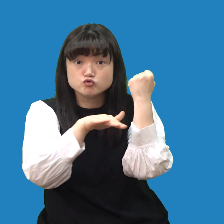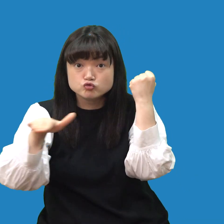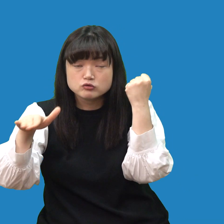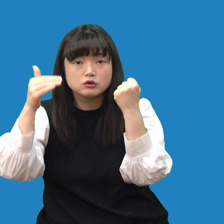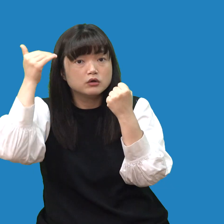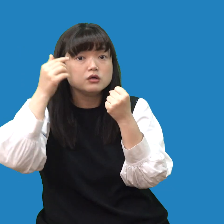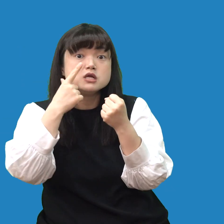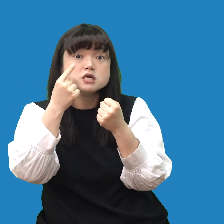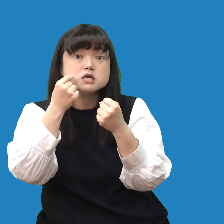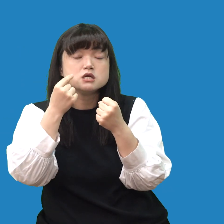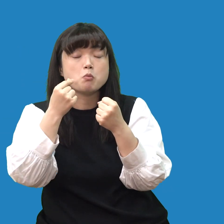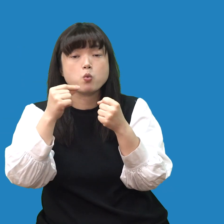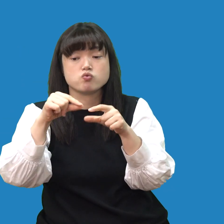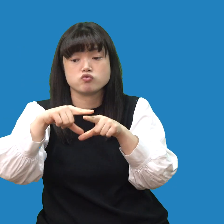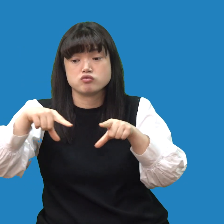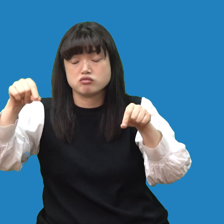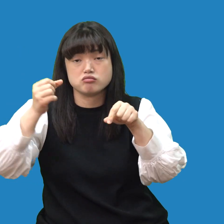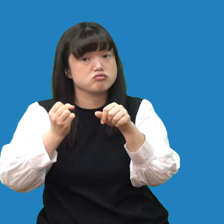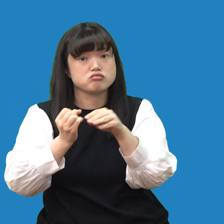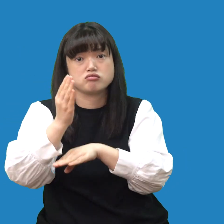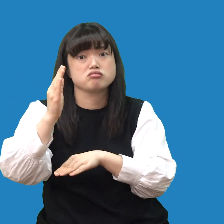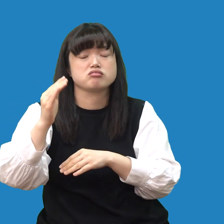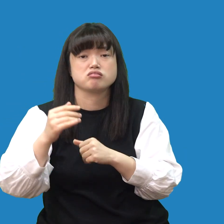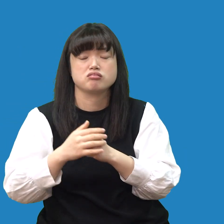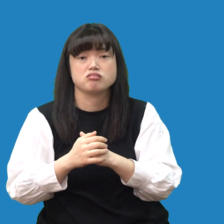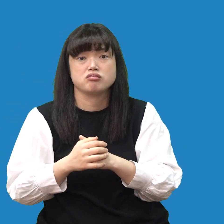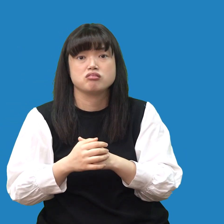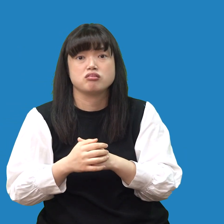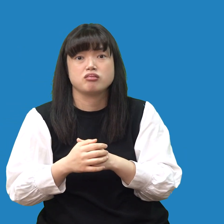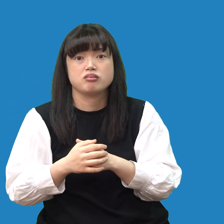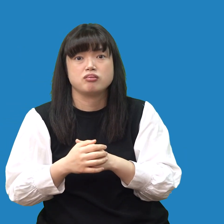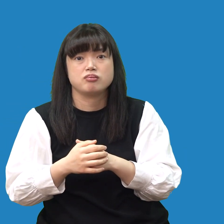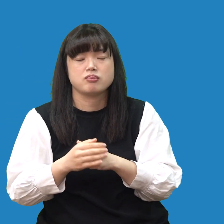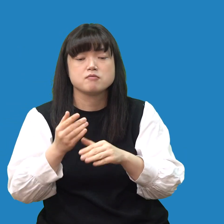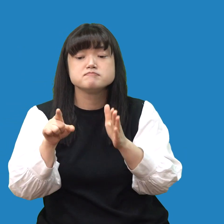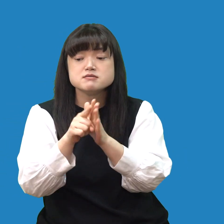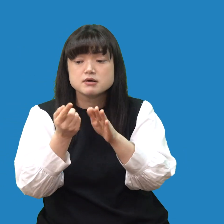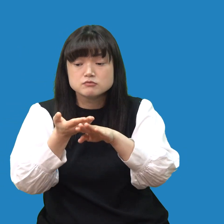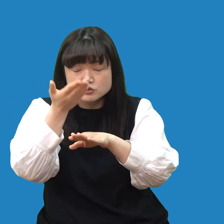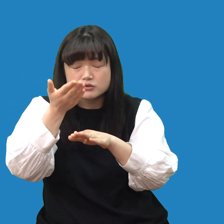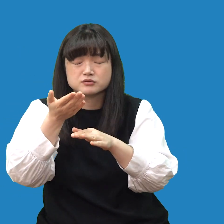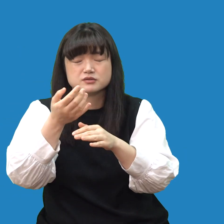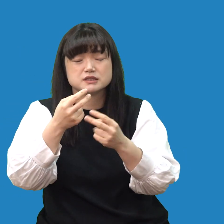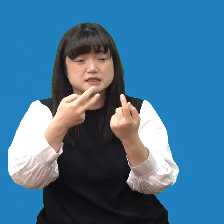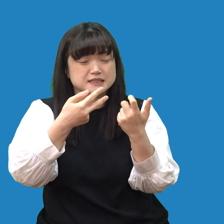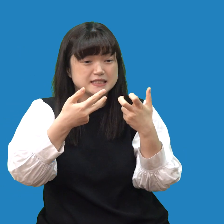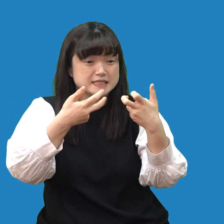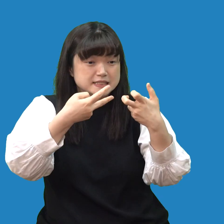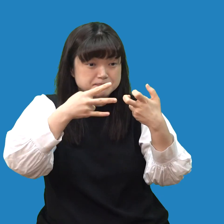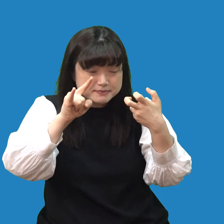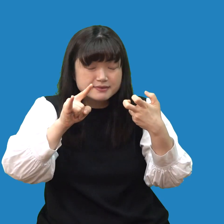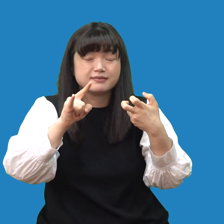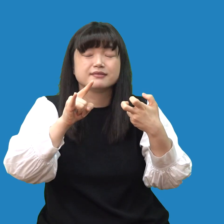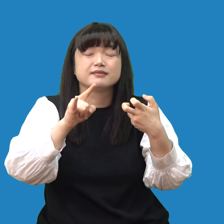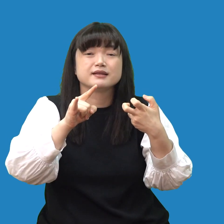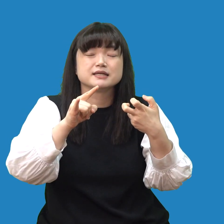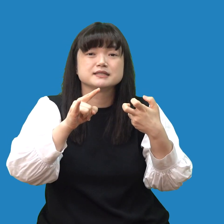일어났습니까? 바로 윗세대가 눈물로 씨를 뿌린 결과입니다. 70년대에 일어났던